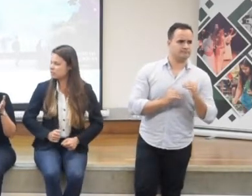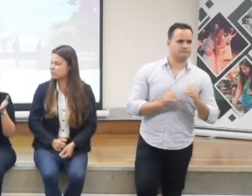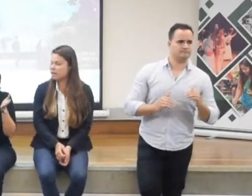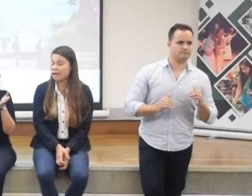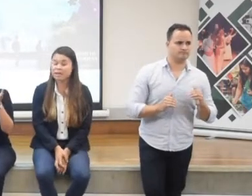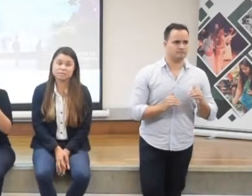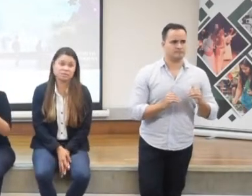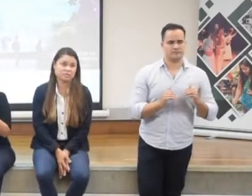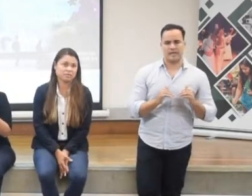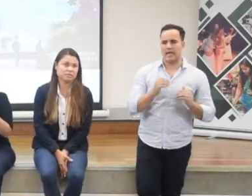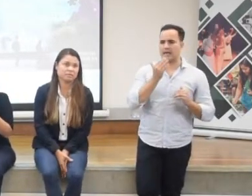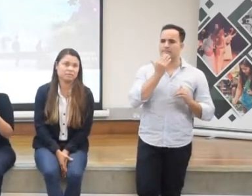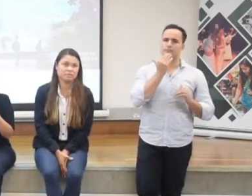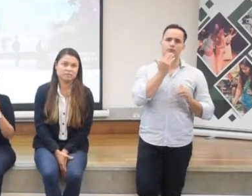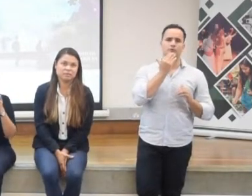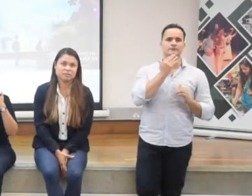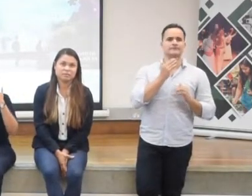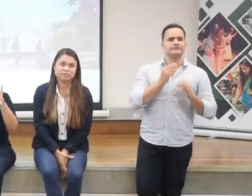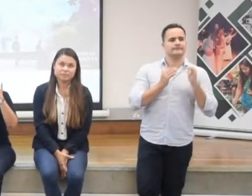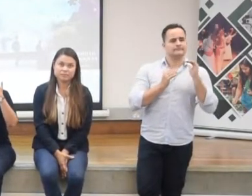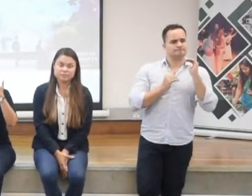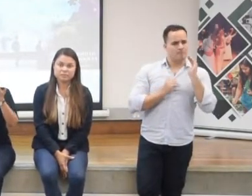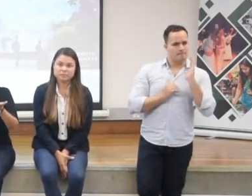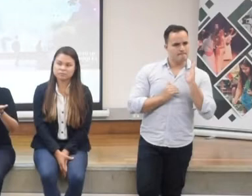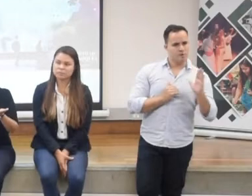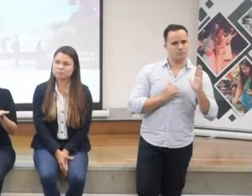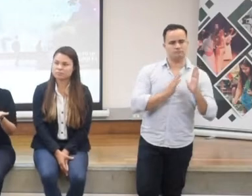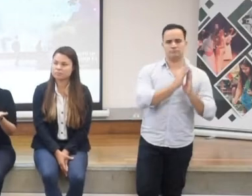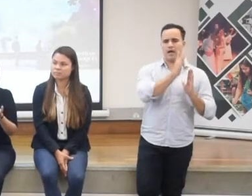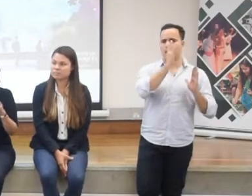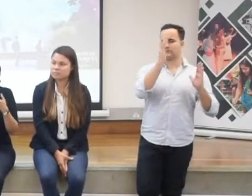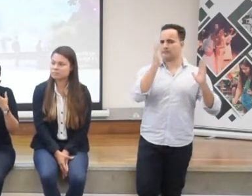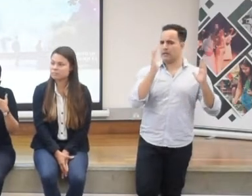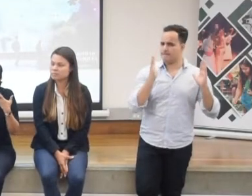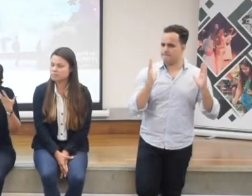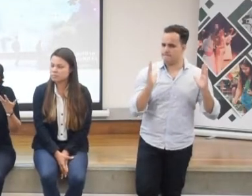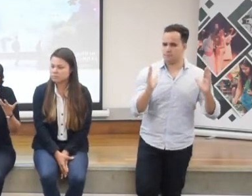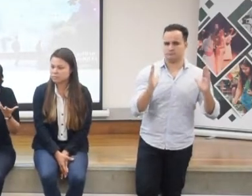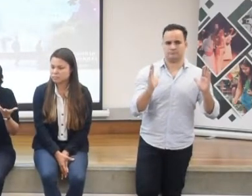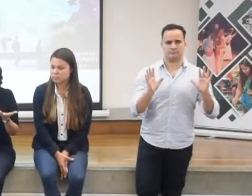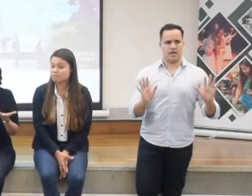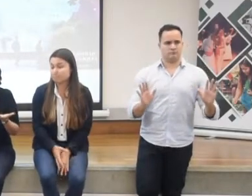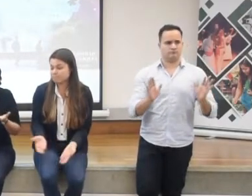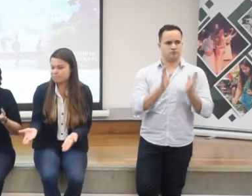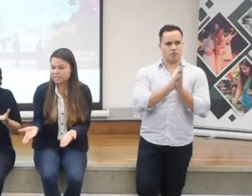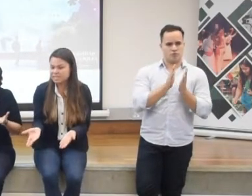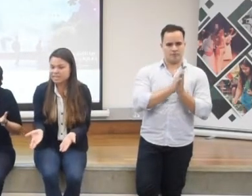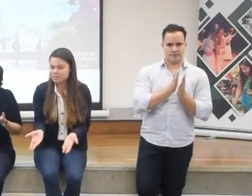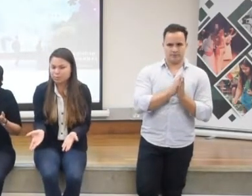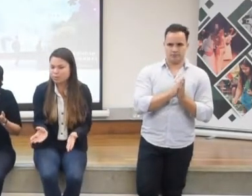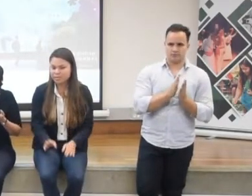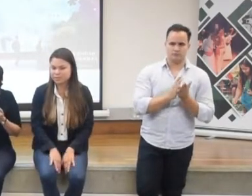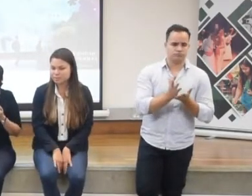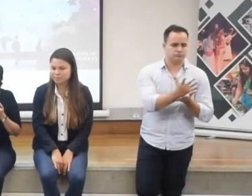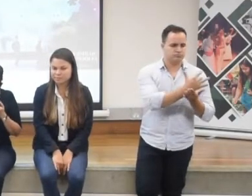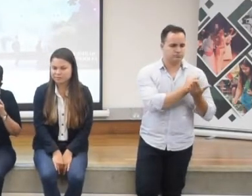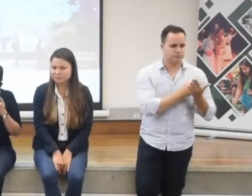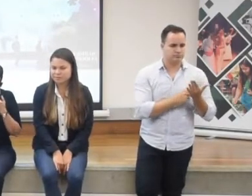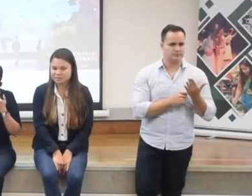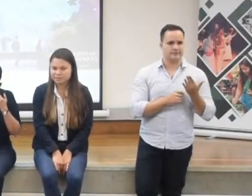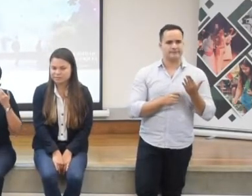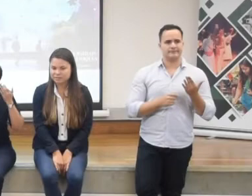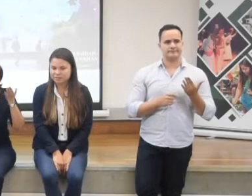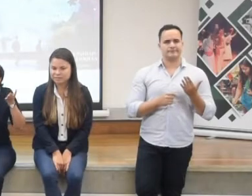sea, desde qué tiempo y qué carácter deben tener los documentos o lo que vamos a rastrear. O